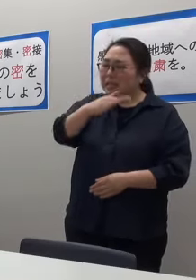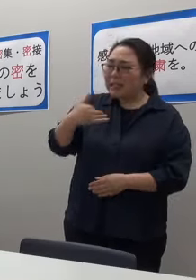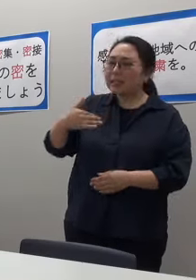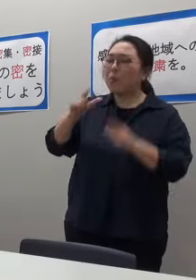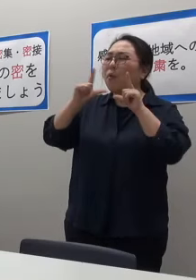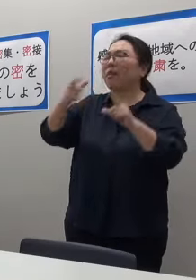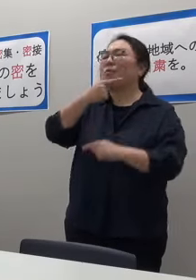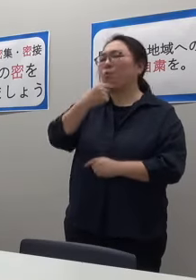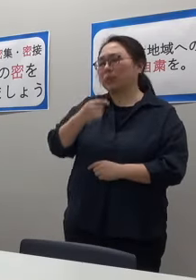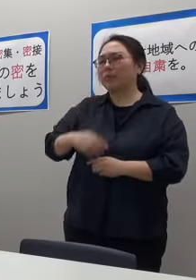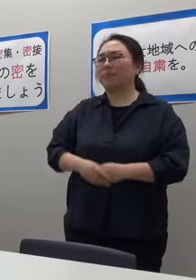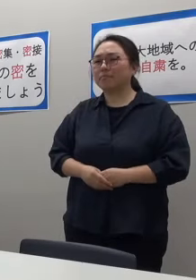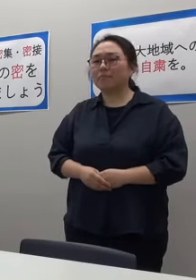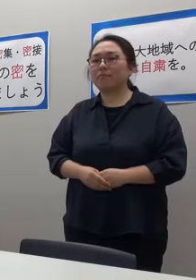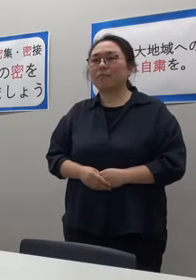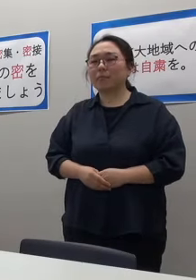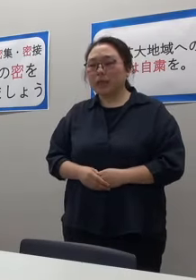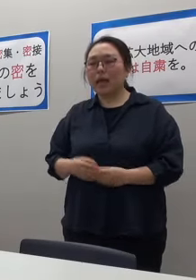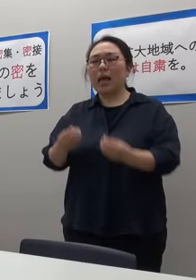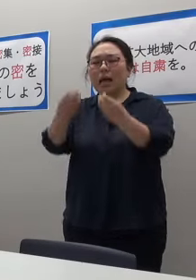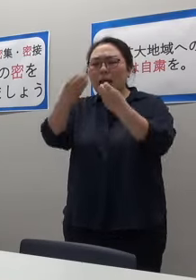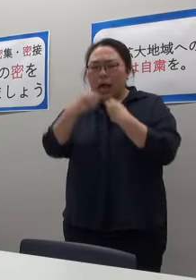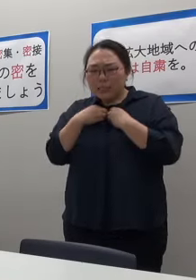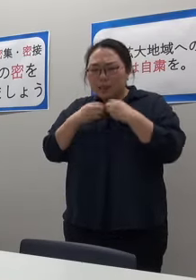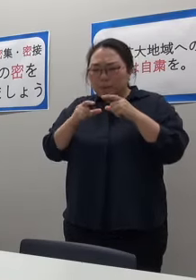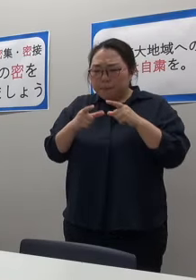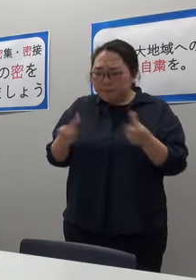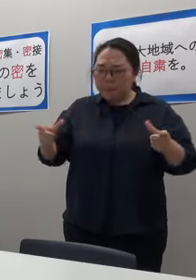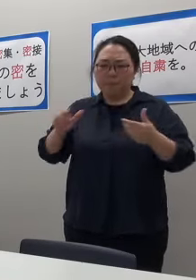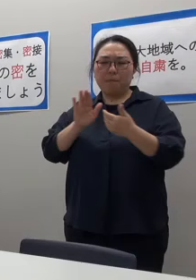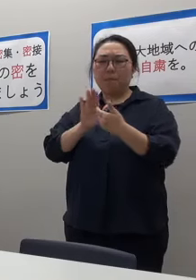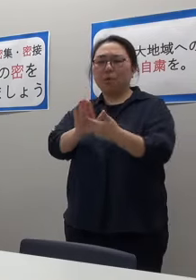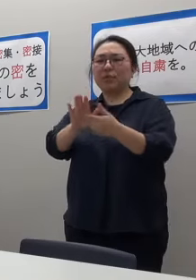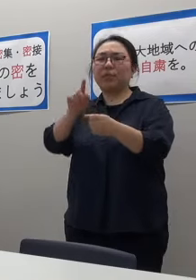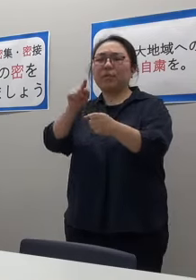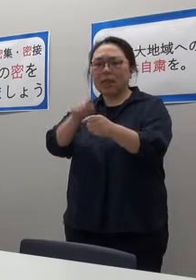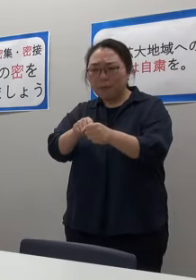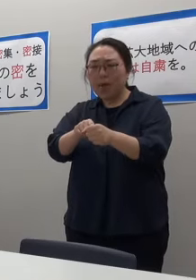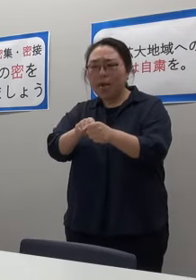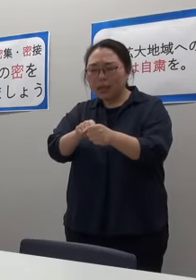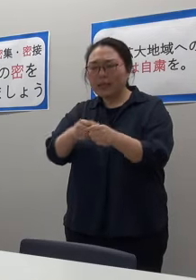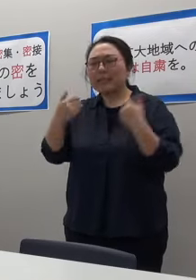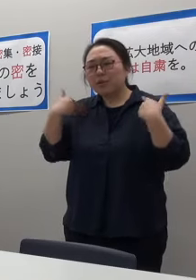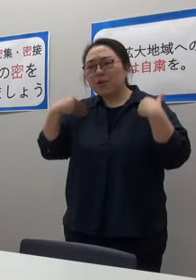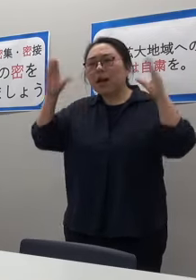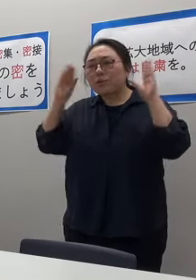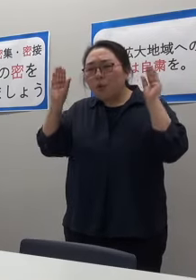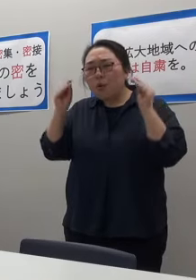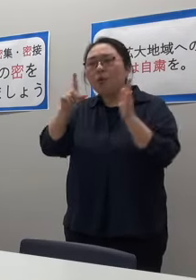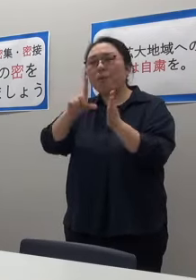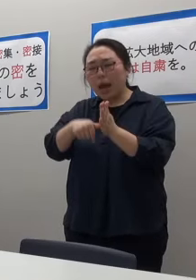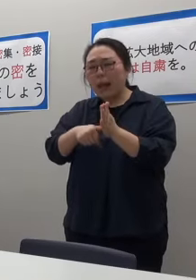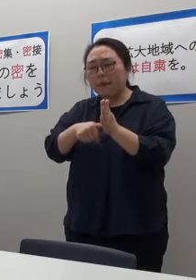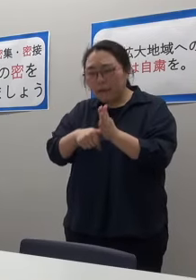。 感染防止ですね、まん延防止、感染拡大防止に、まあ、寄与するような情報であれば、それは